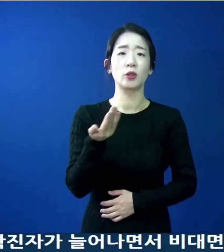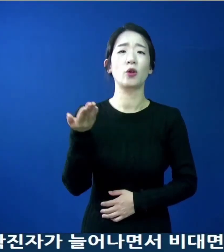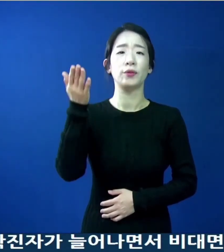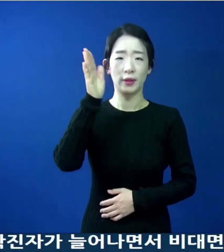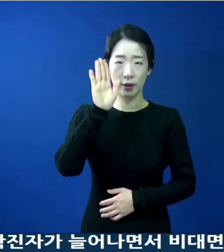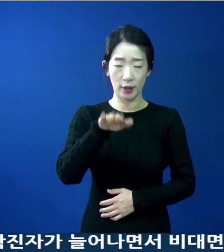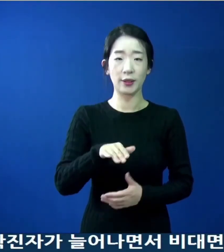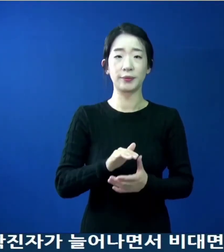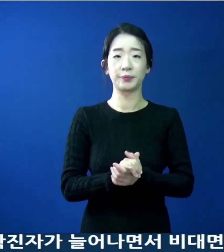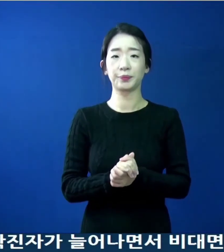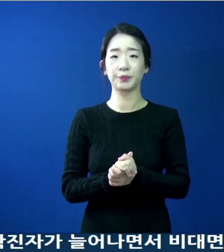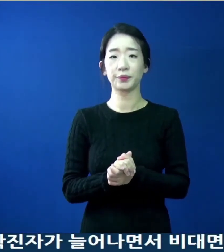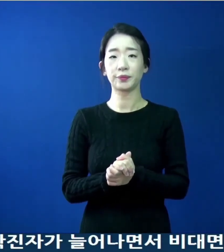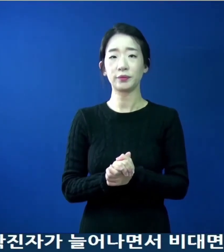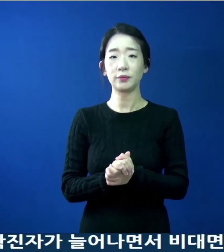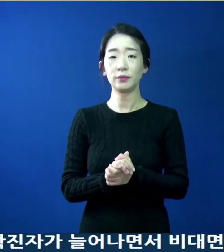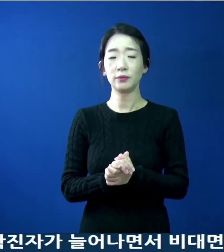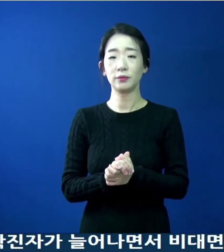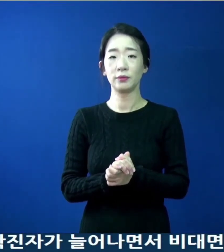여러분,